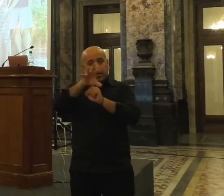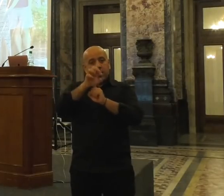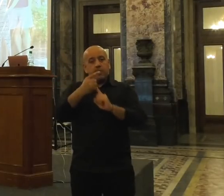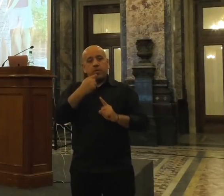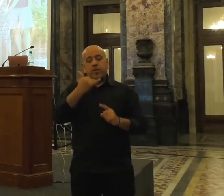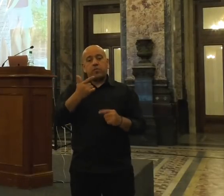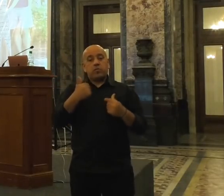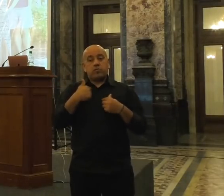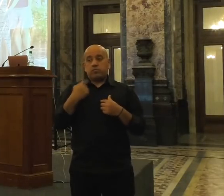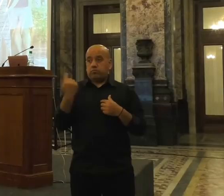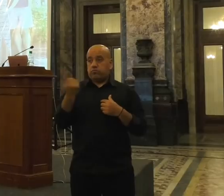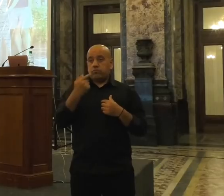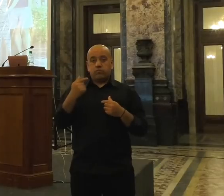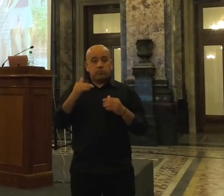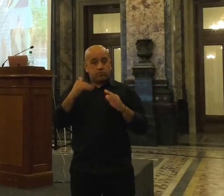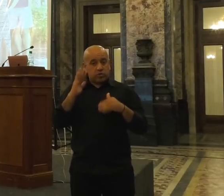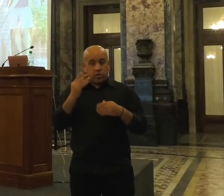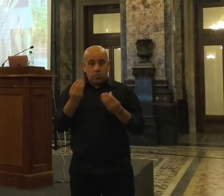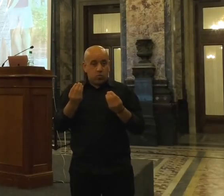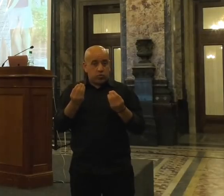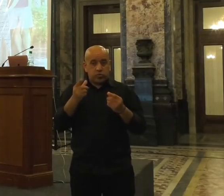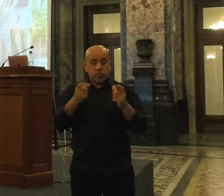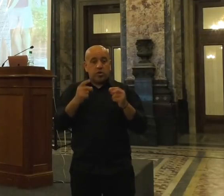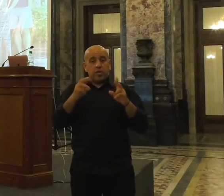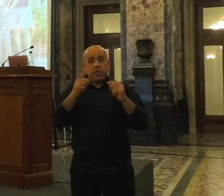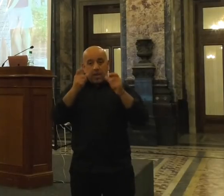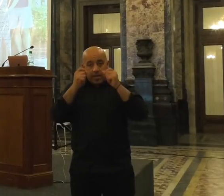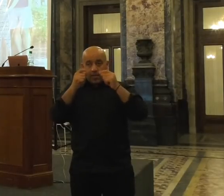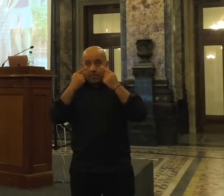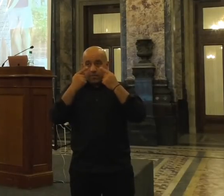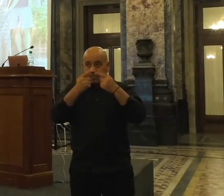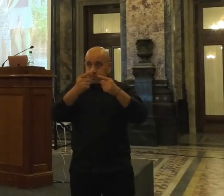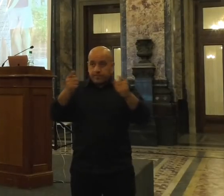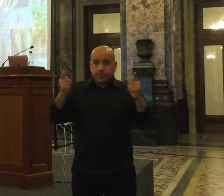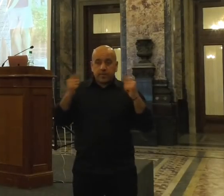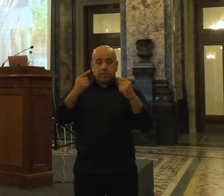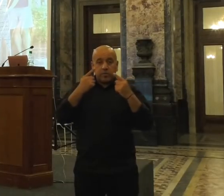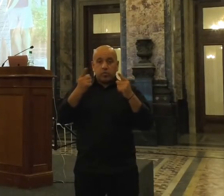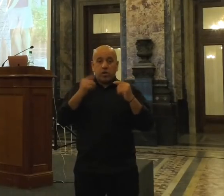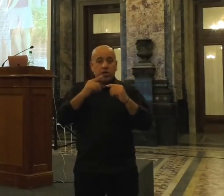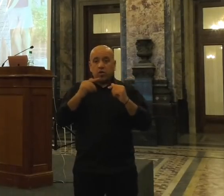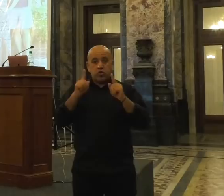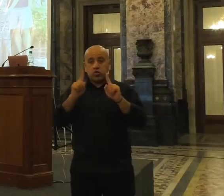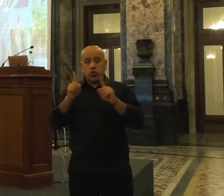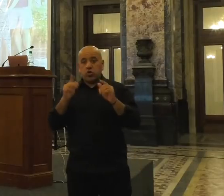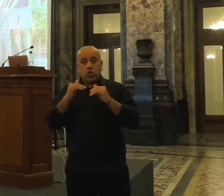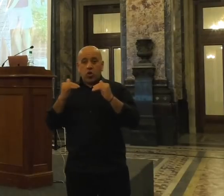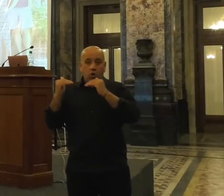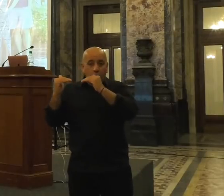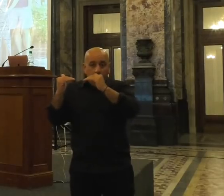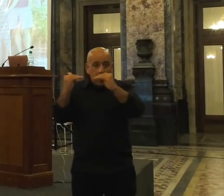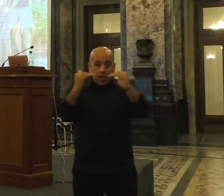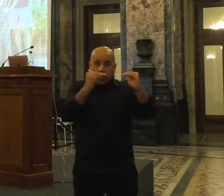ejemplo, muchísimos de nosotros, y sabemos todos que los campos visuales no son homogéneos. Entonces, con presentación repetida